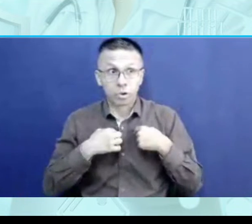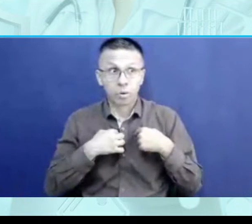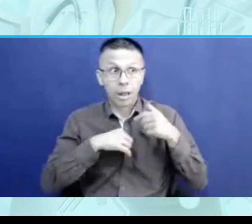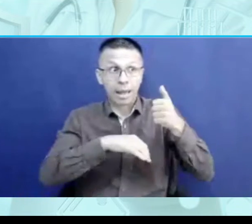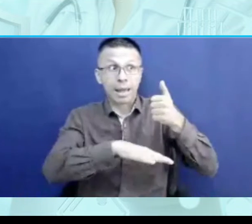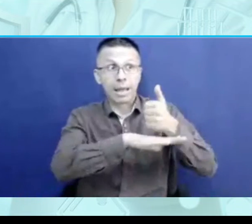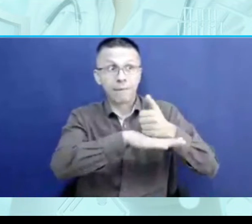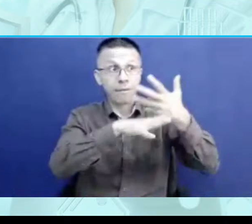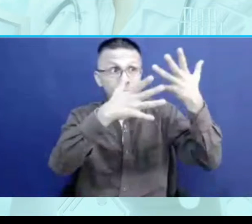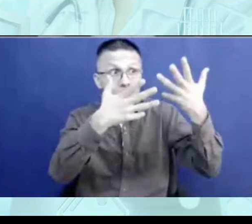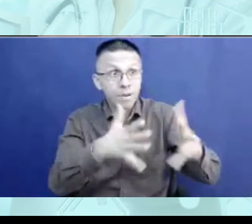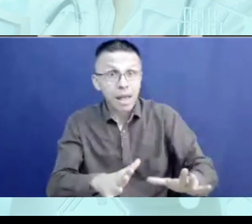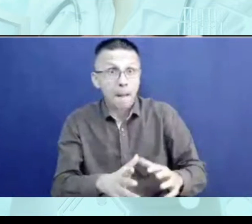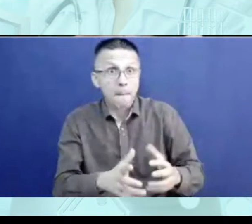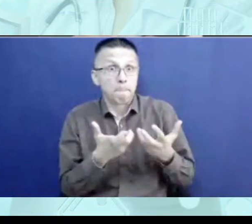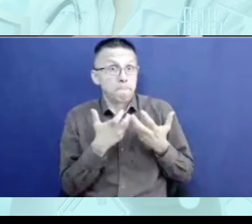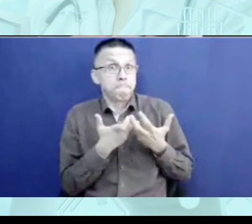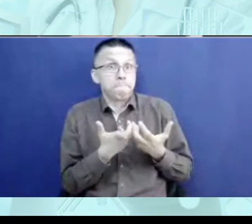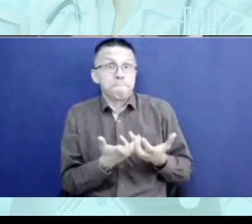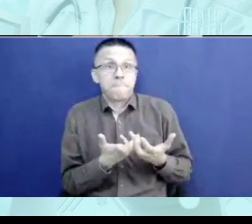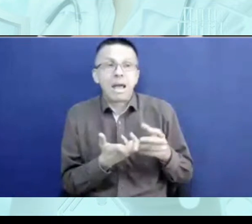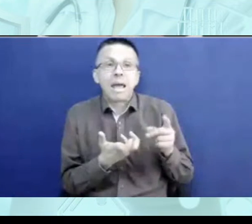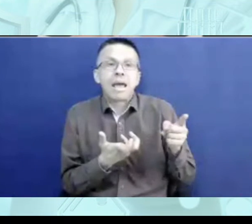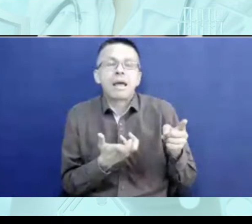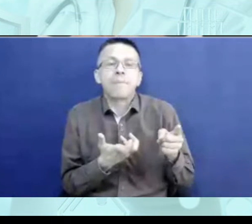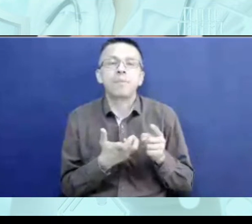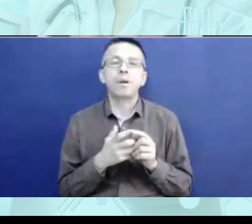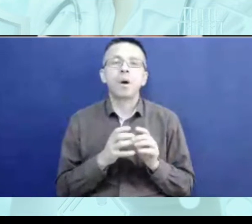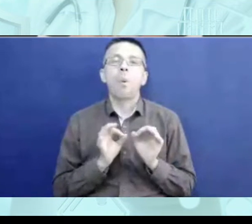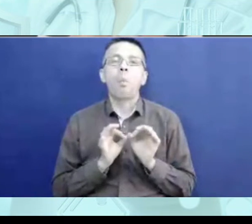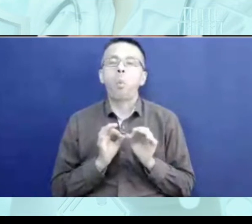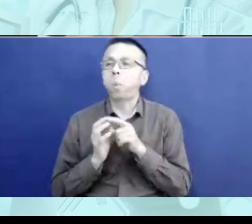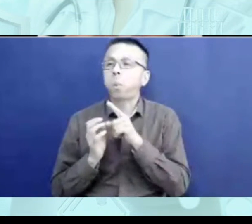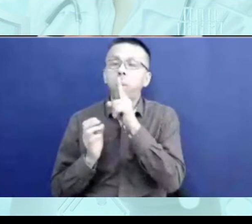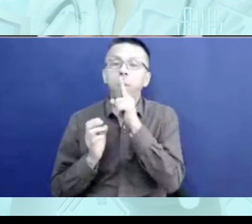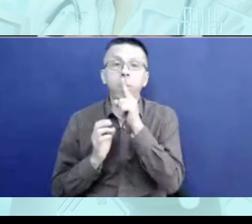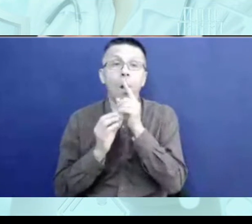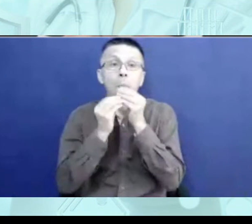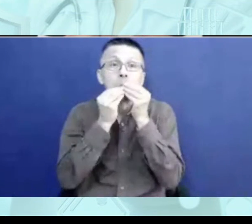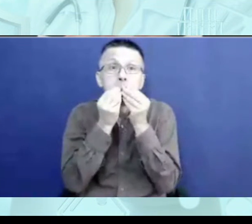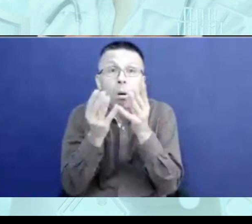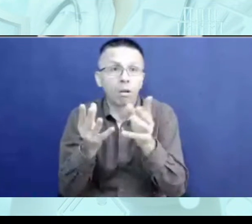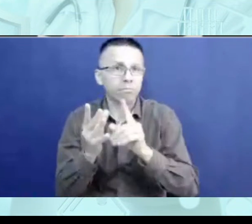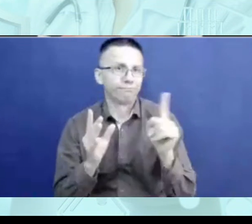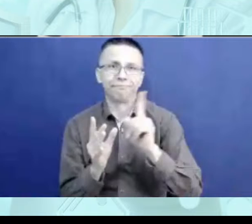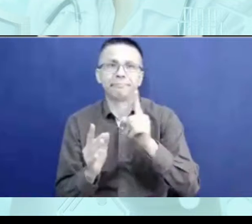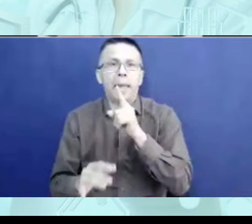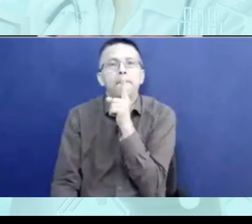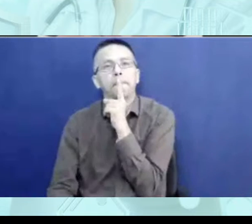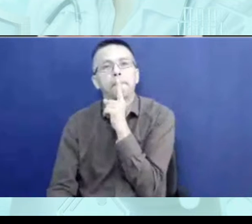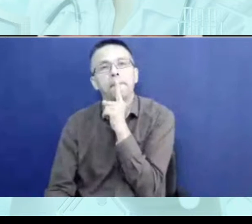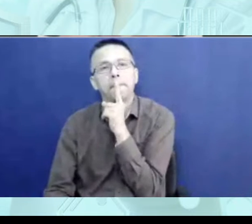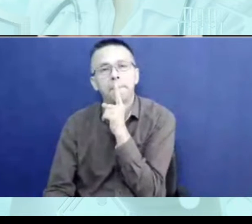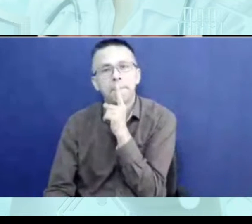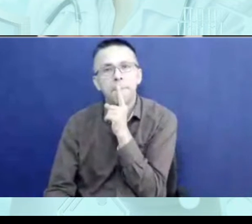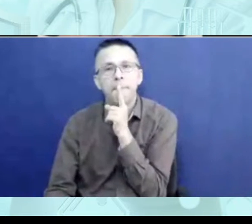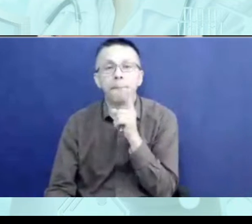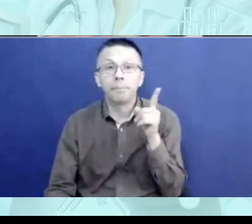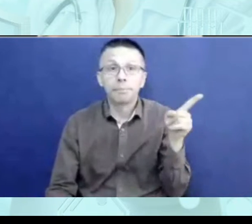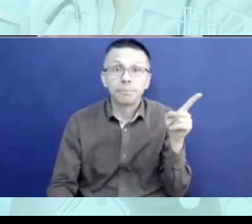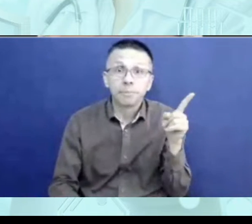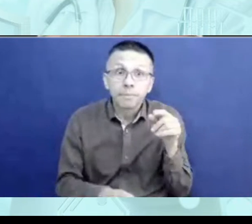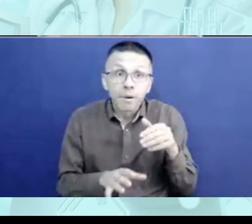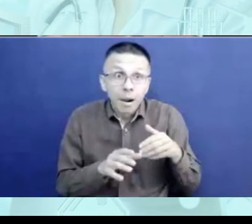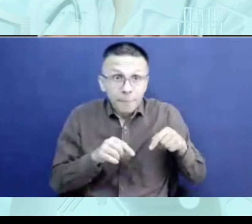se iba porque lo ha mantenido, ha sido muy, muy cauteloso en la información. Él nos ha acompañado durante todo